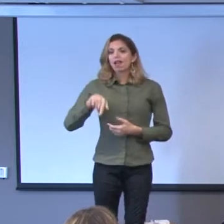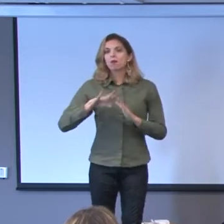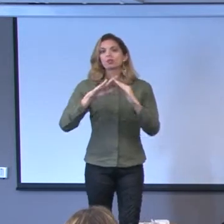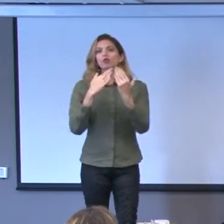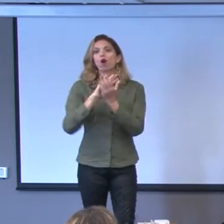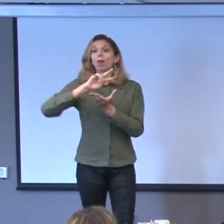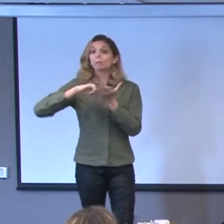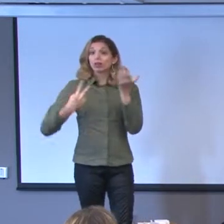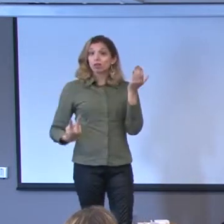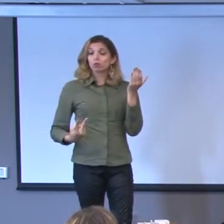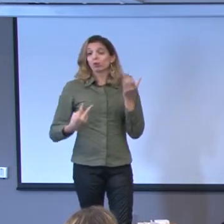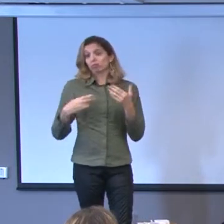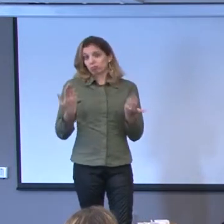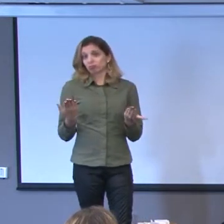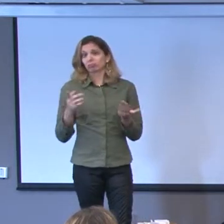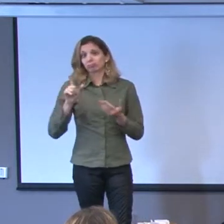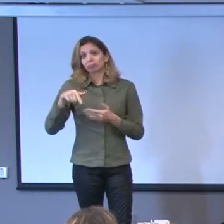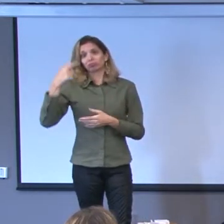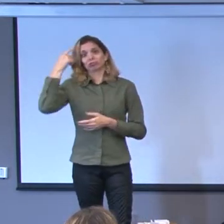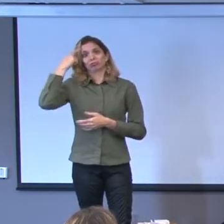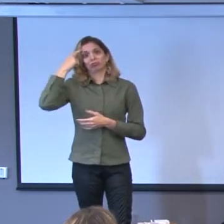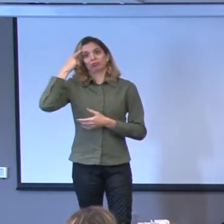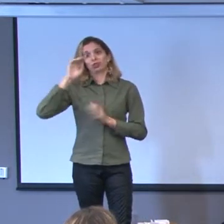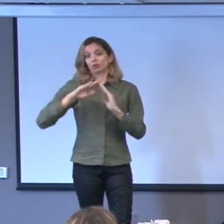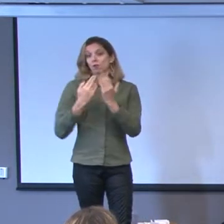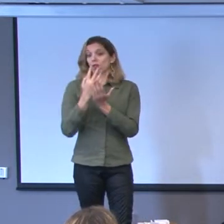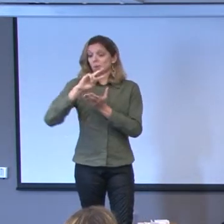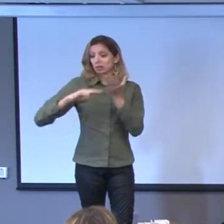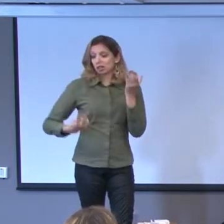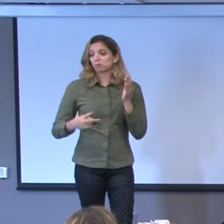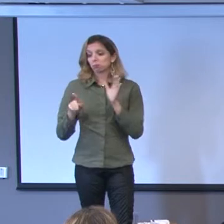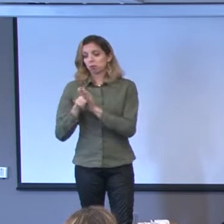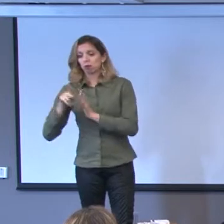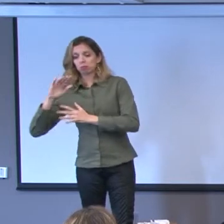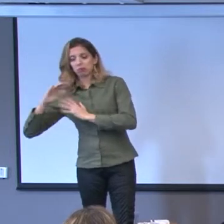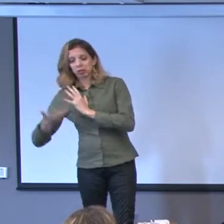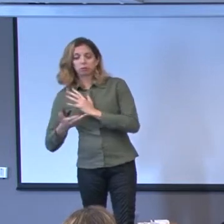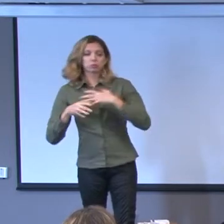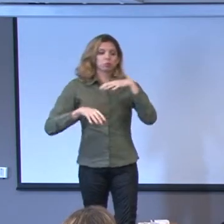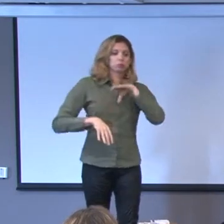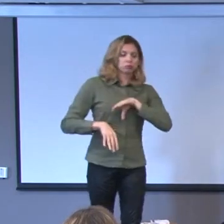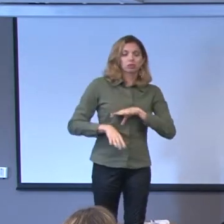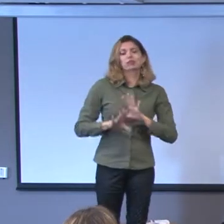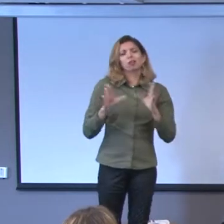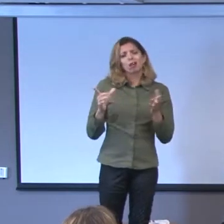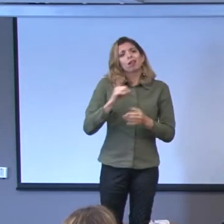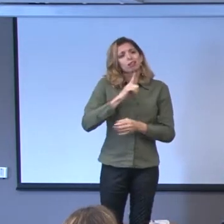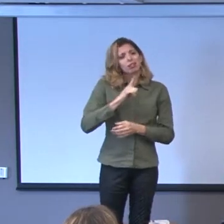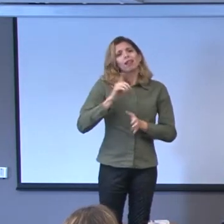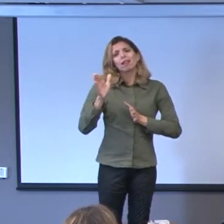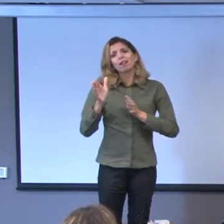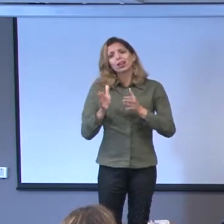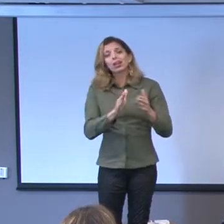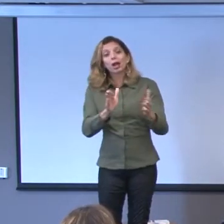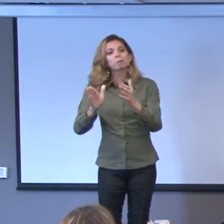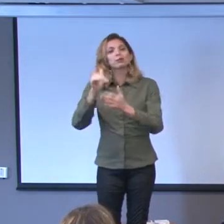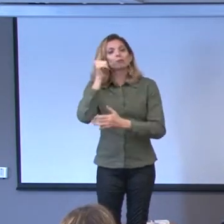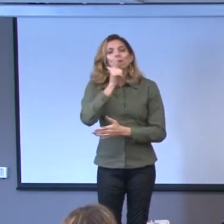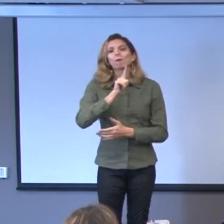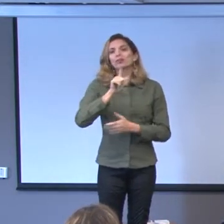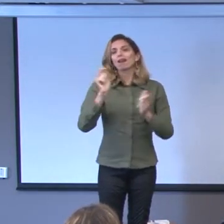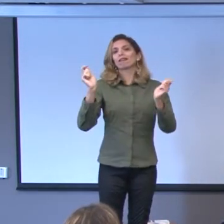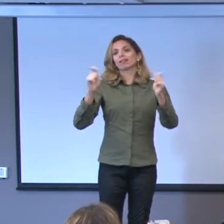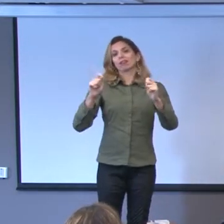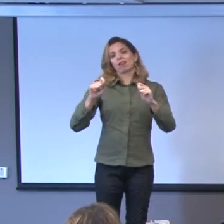no bom sentido da concepção de uma escola bilíngue. Então, tem formas, né, da gente